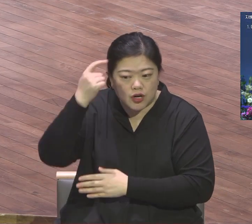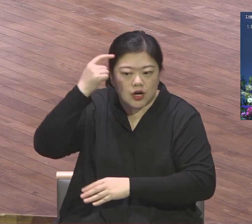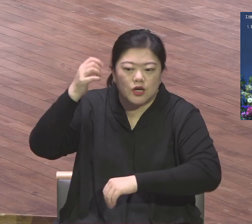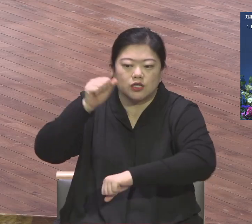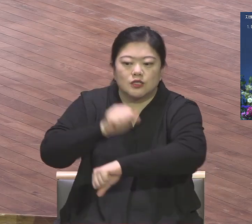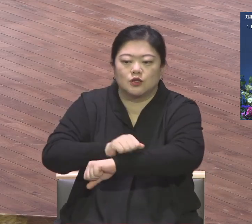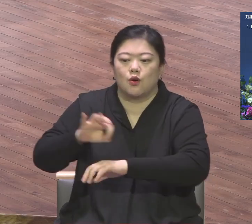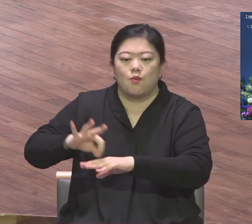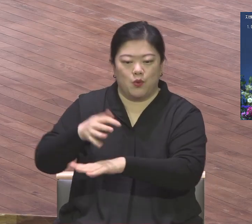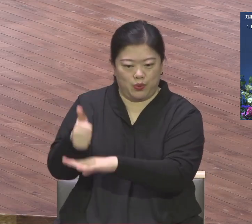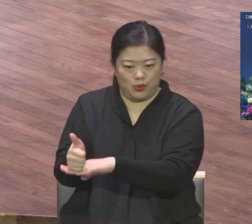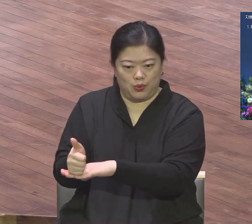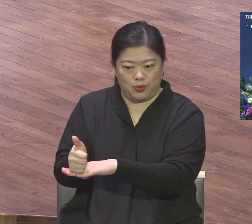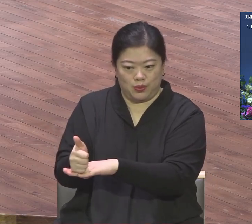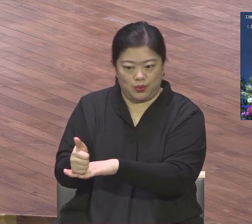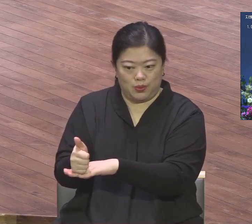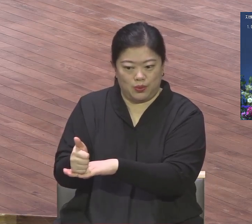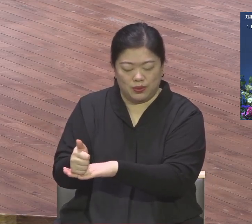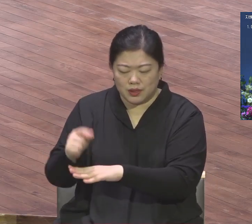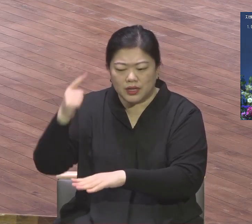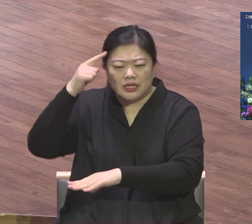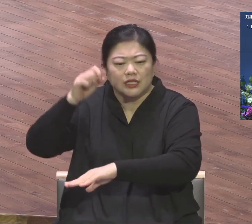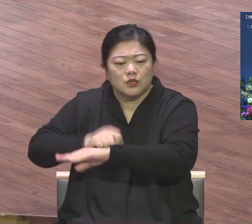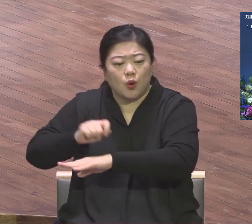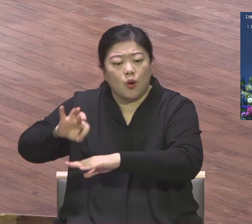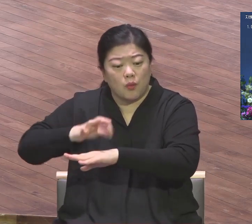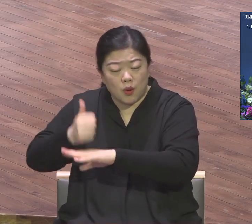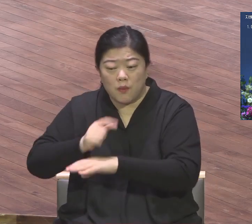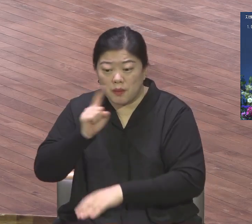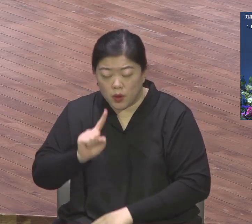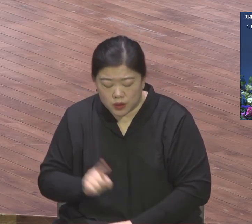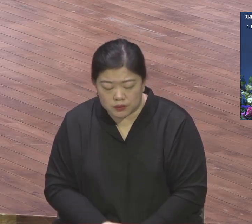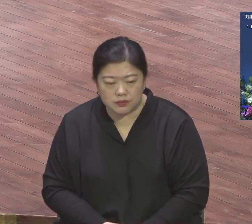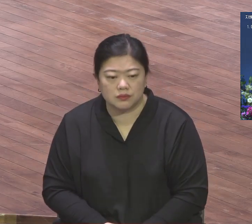자신이 이 한 말에 좀 귀를 기울이고 그것을